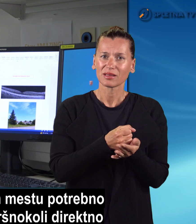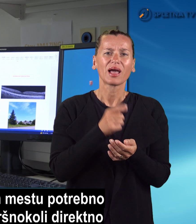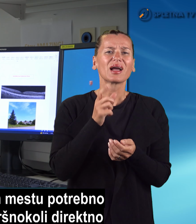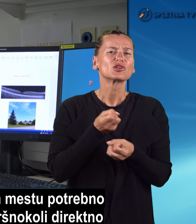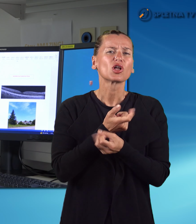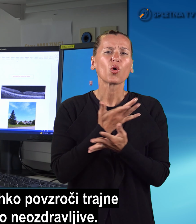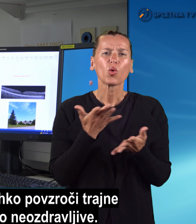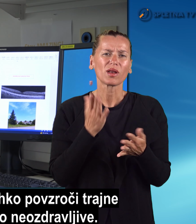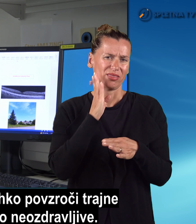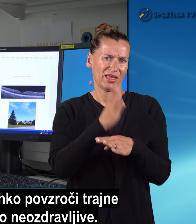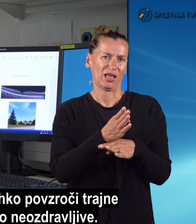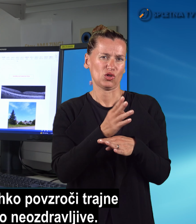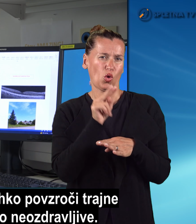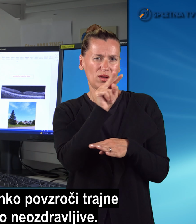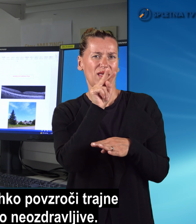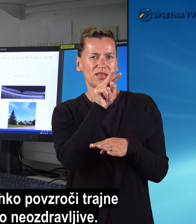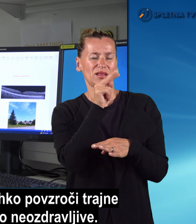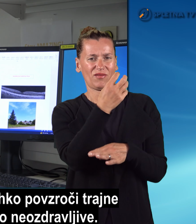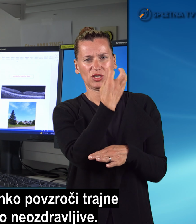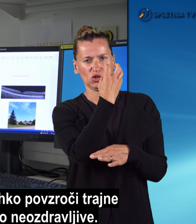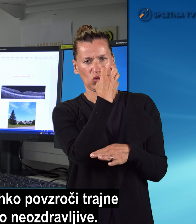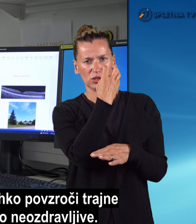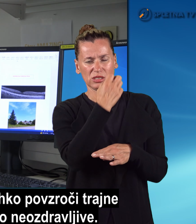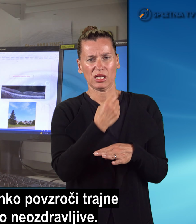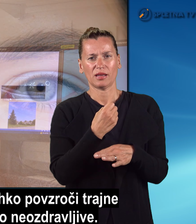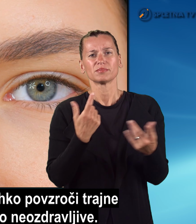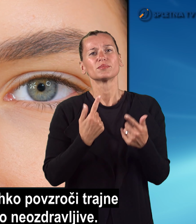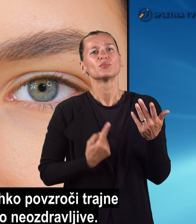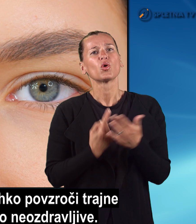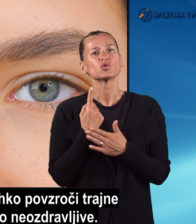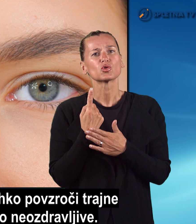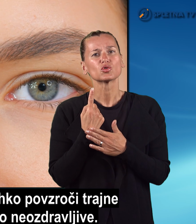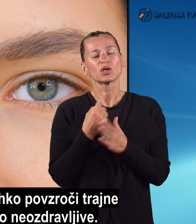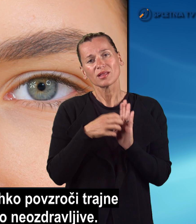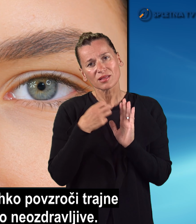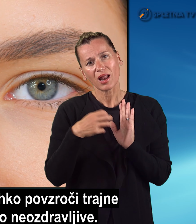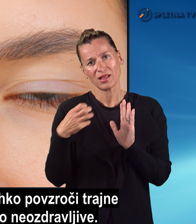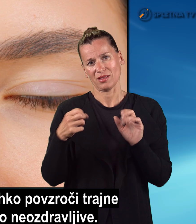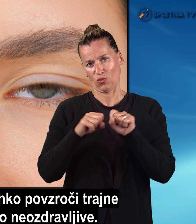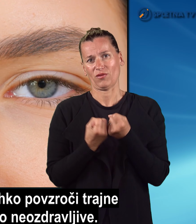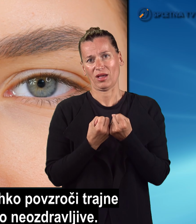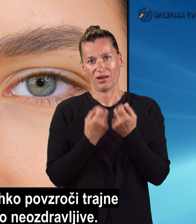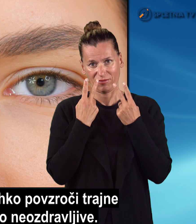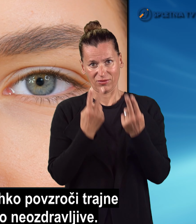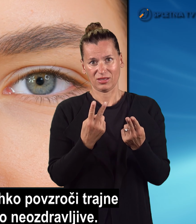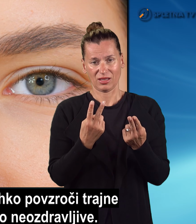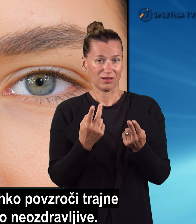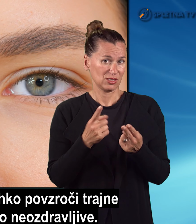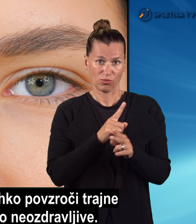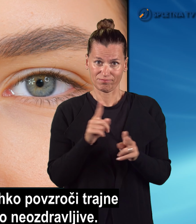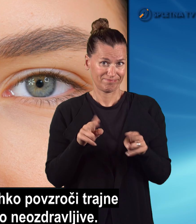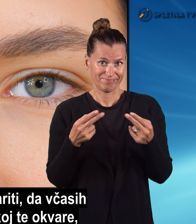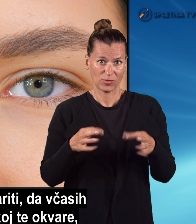kakršnokoli direktno gledanje v sonce lahko povzroči trajne okvare vida, ki so